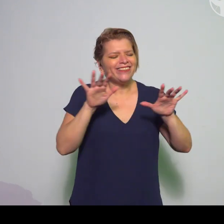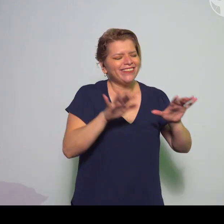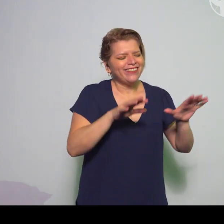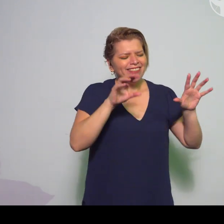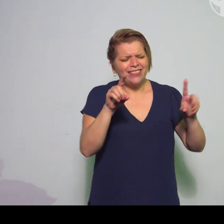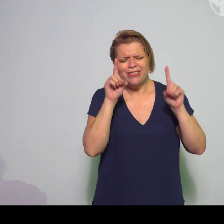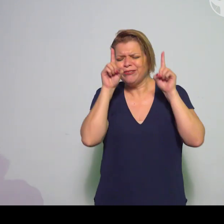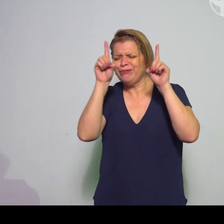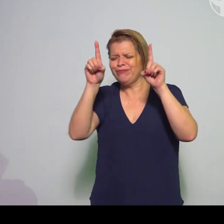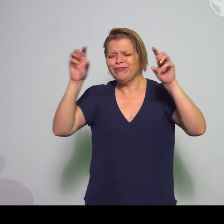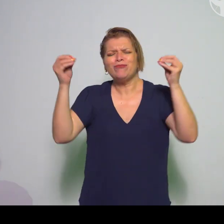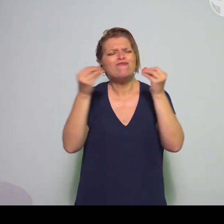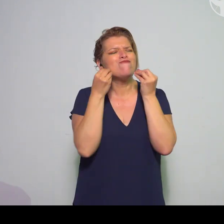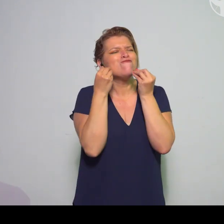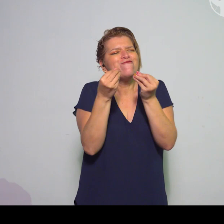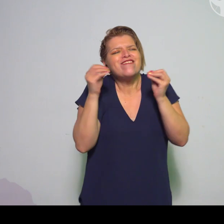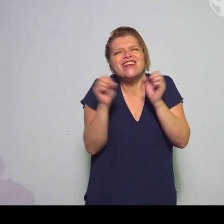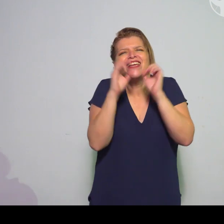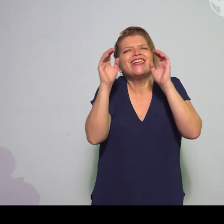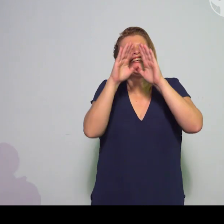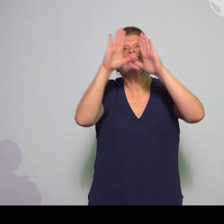Tú eres grande,